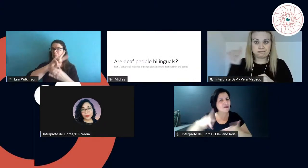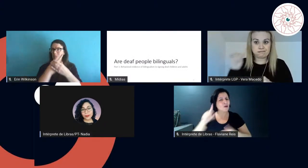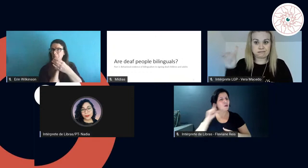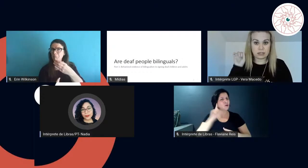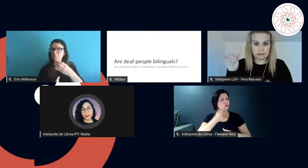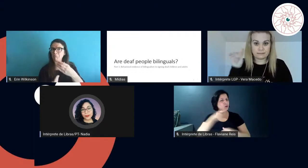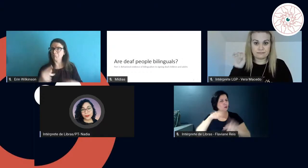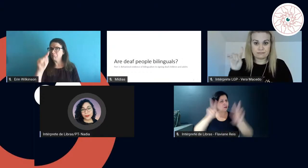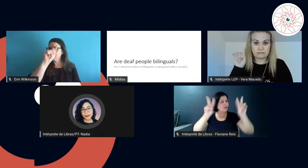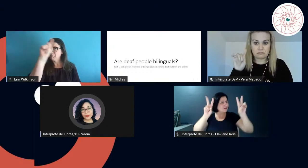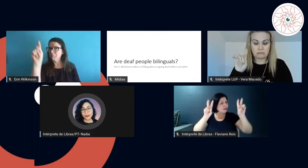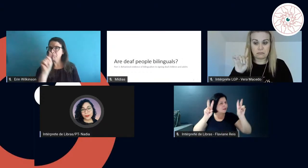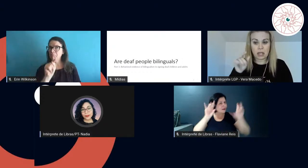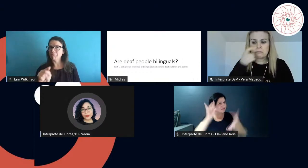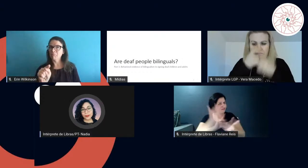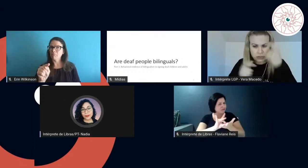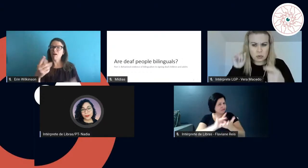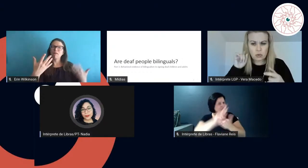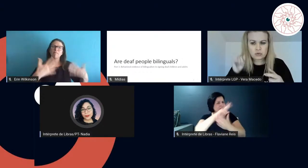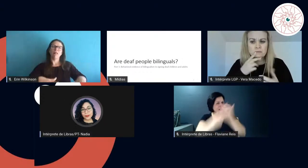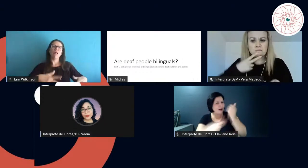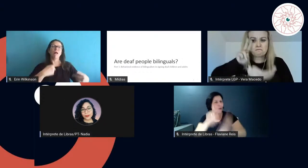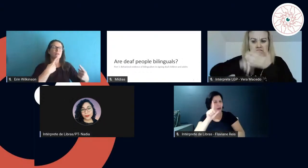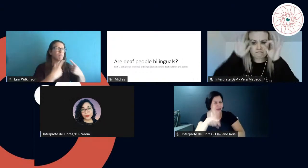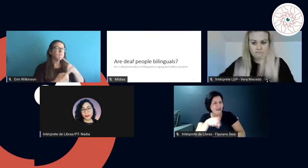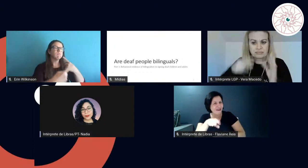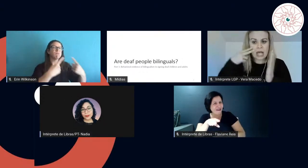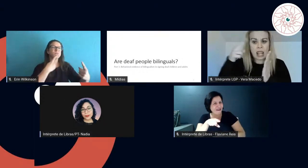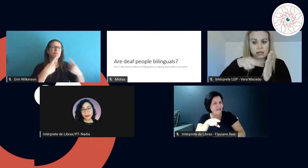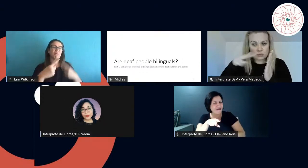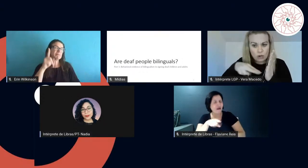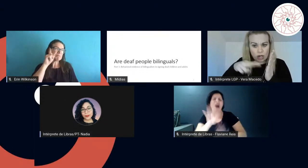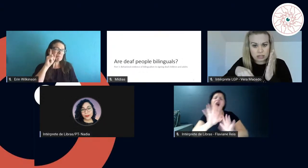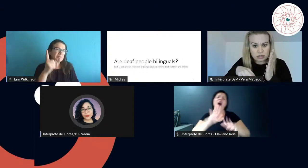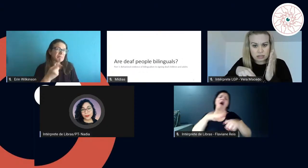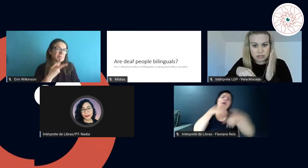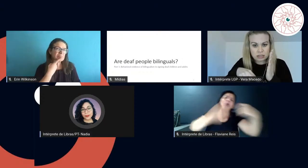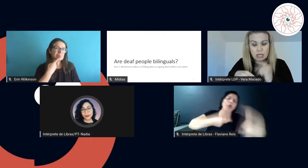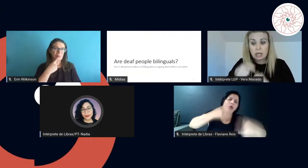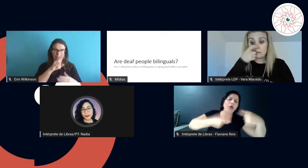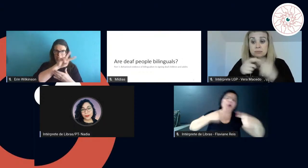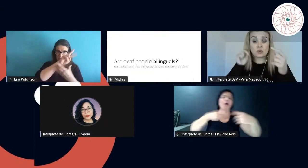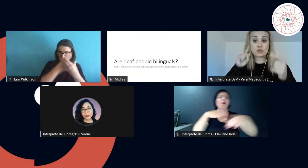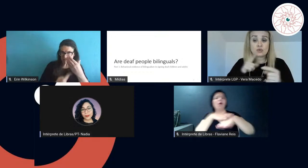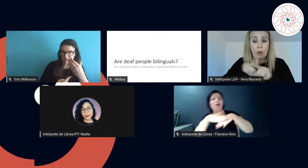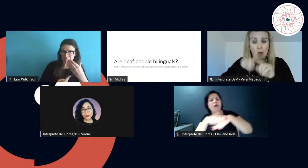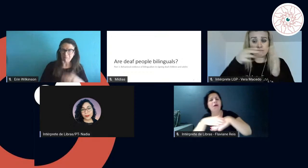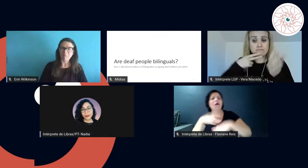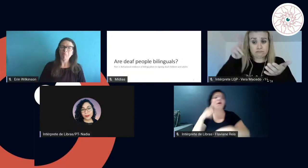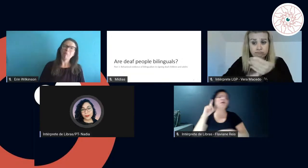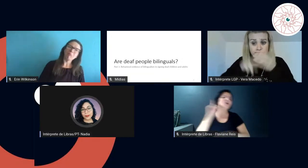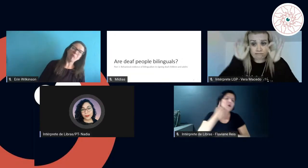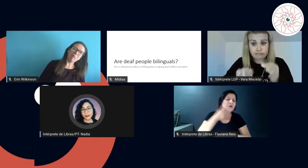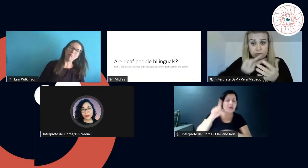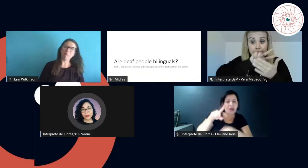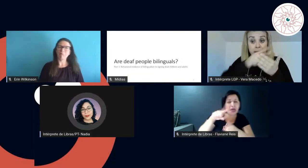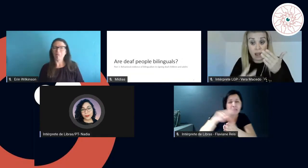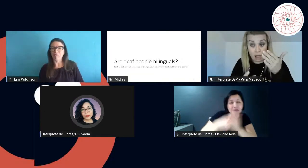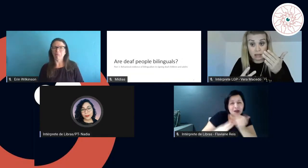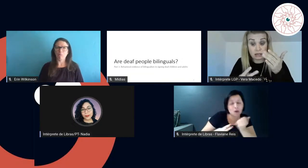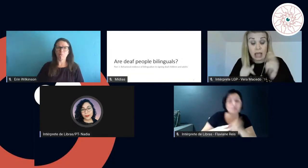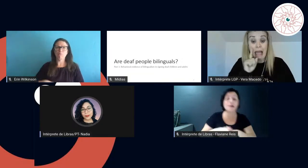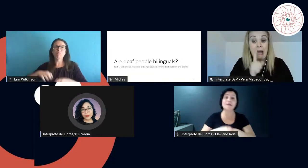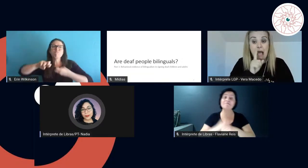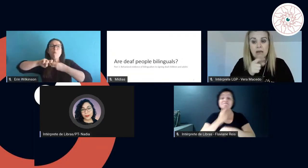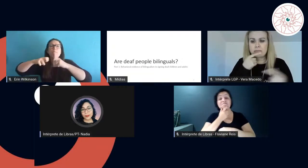imprescindíveis. Será que pessoas surdas são leitoras? Pessoas surdas são bilíngues? Bem, essa